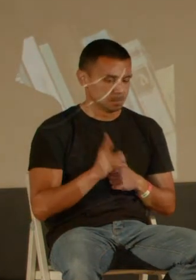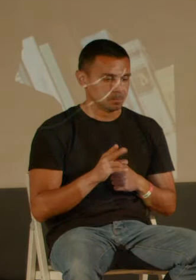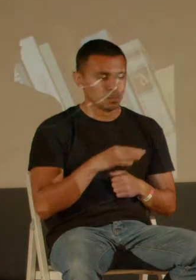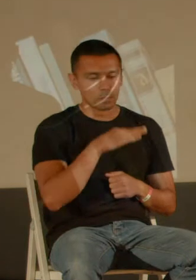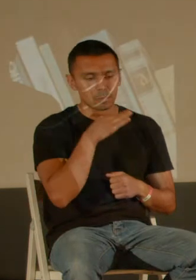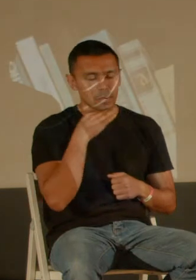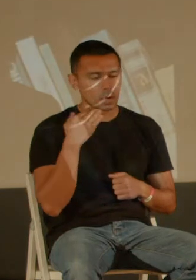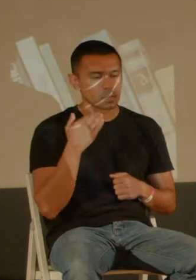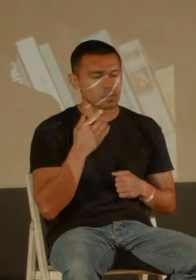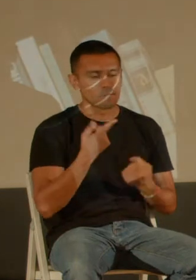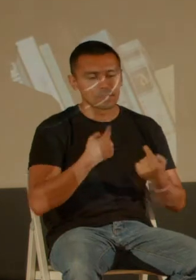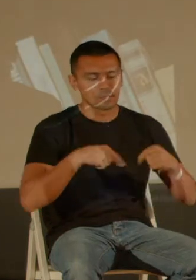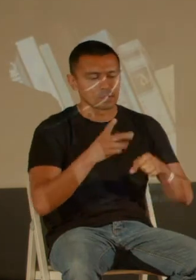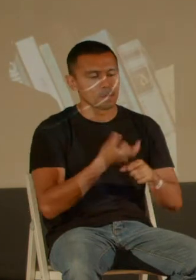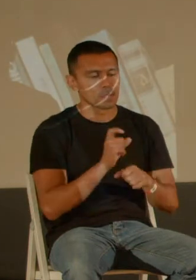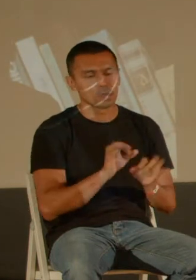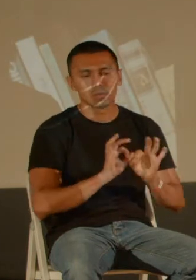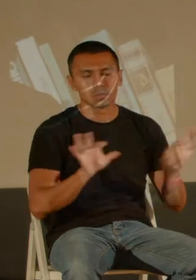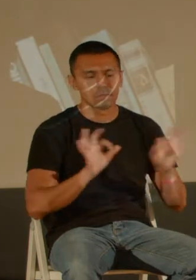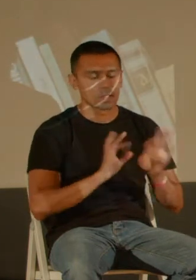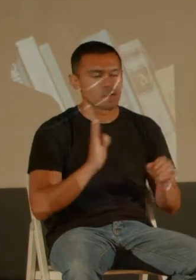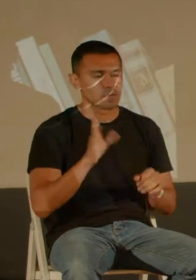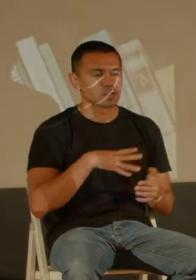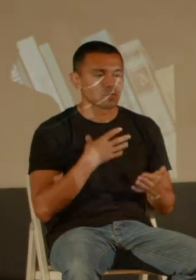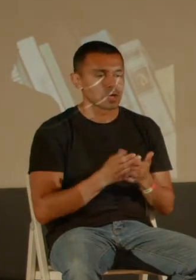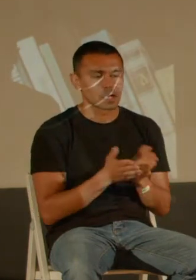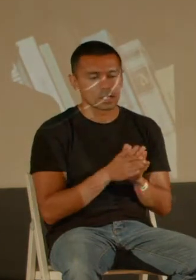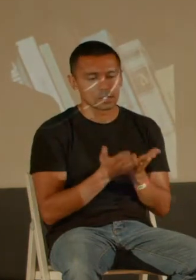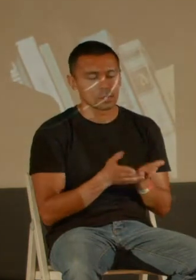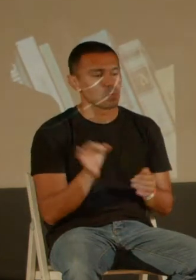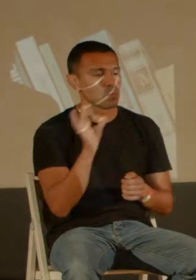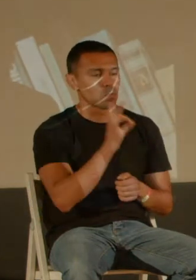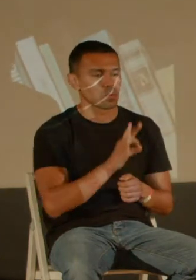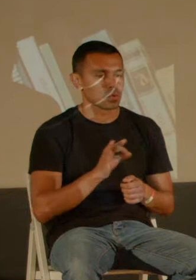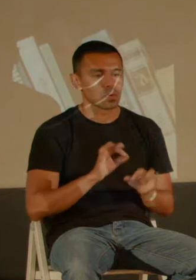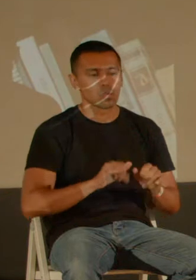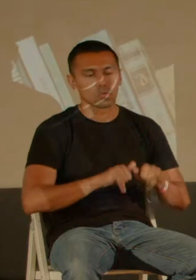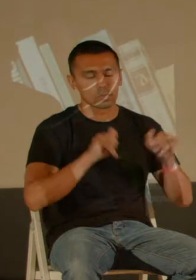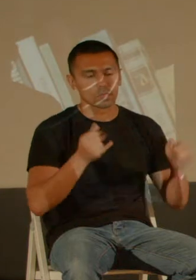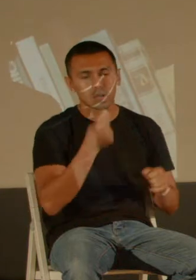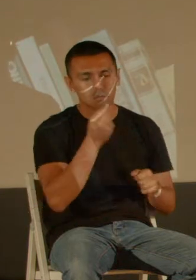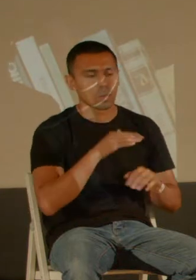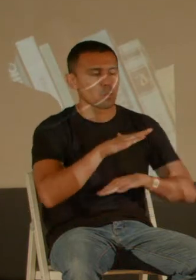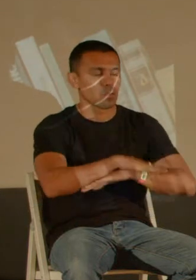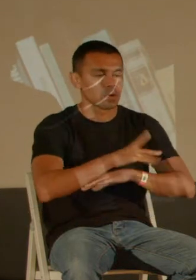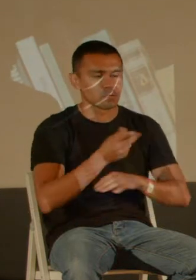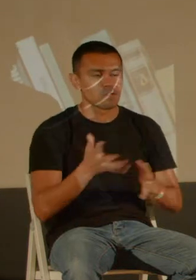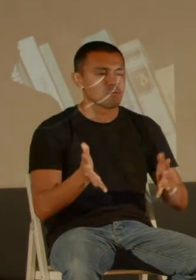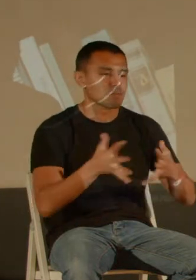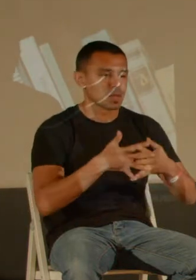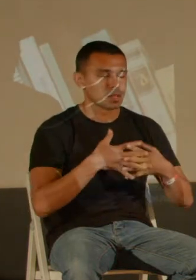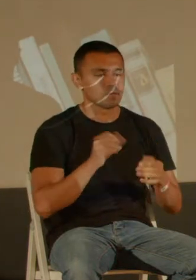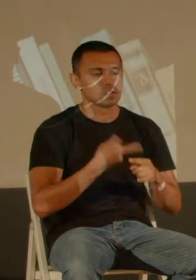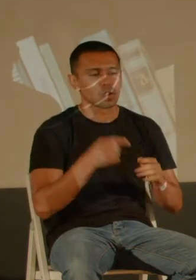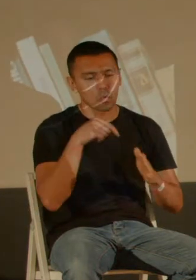як багато в якій сфері. Вона це більше розкриває в своїй книжці про розлади харчової поведінки, як вони вплетені в